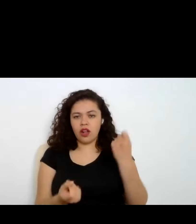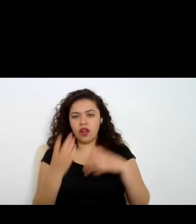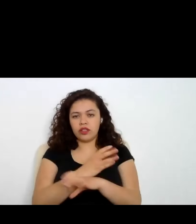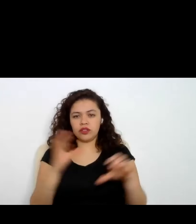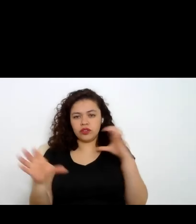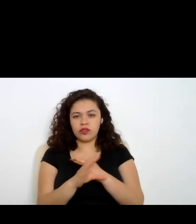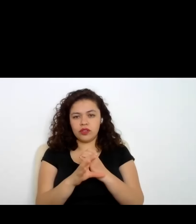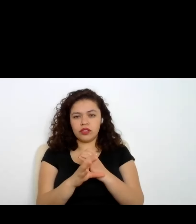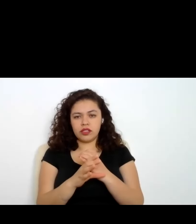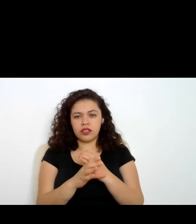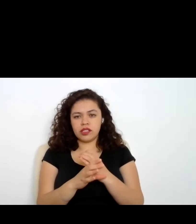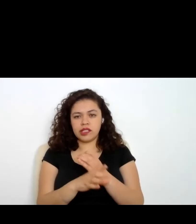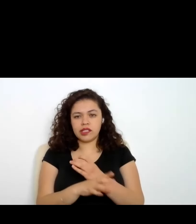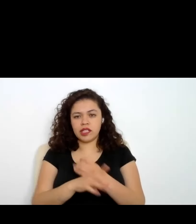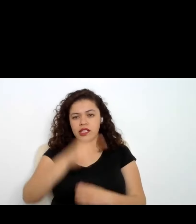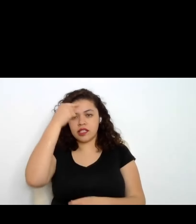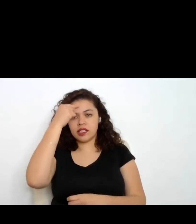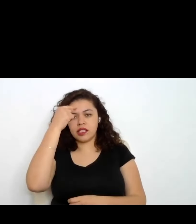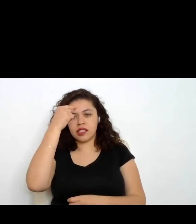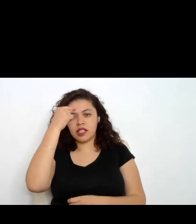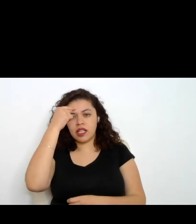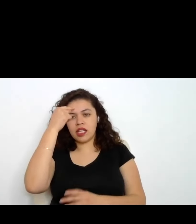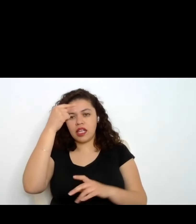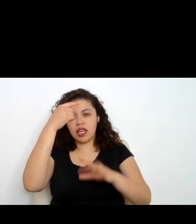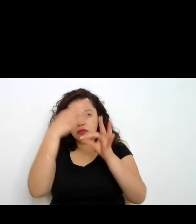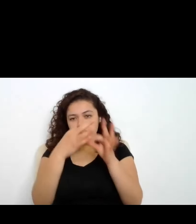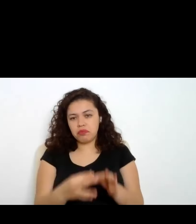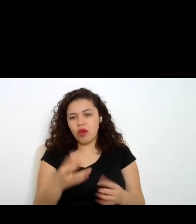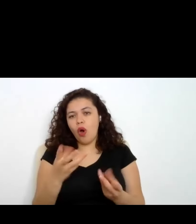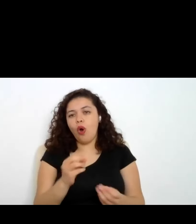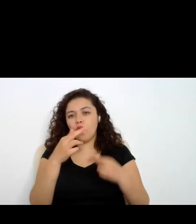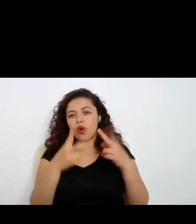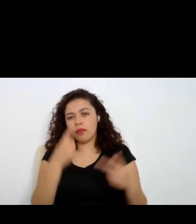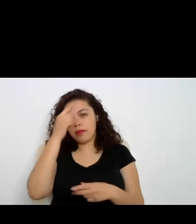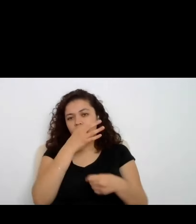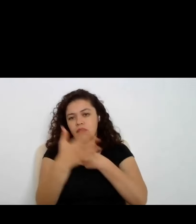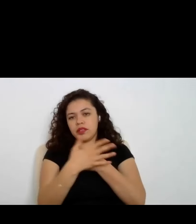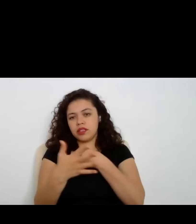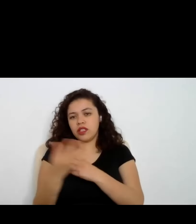puesta a disposición de un aviso de privacidad.